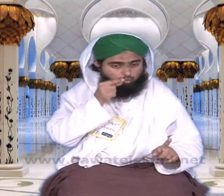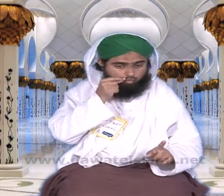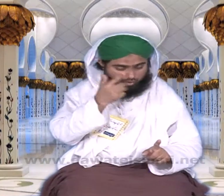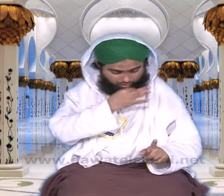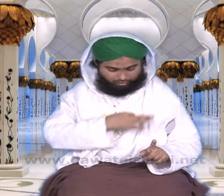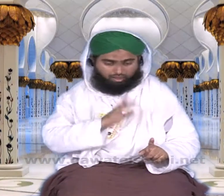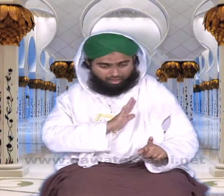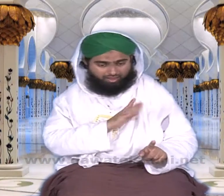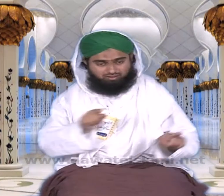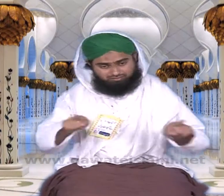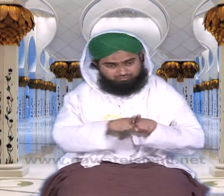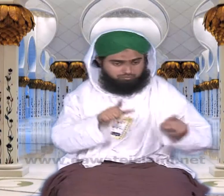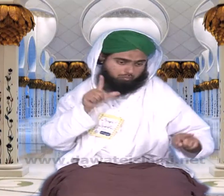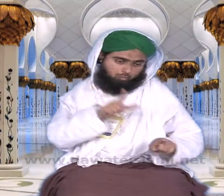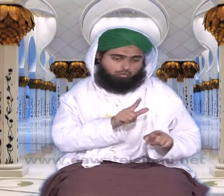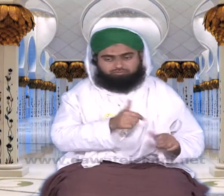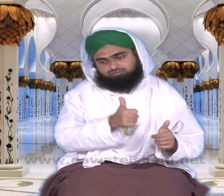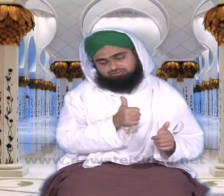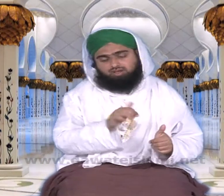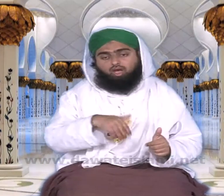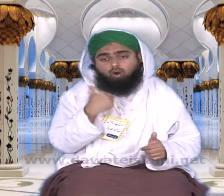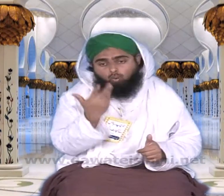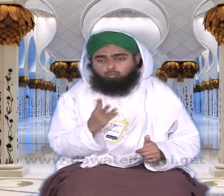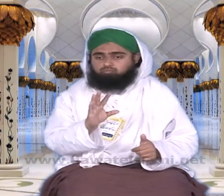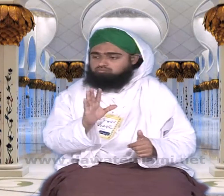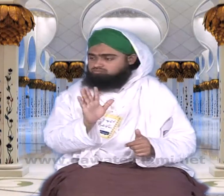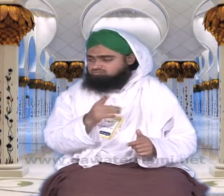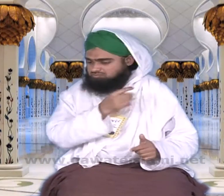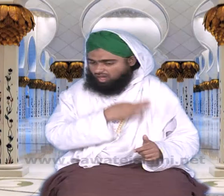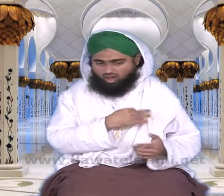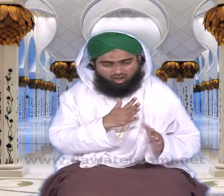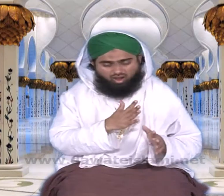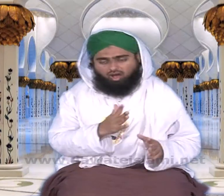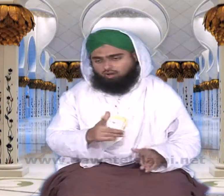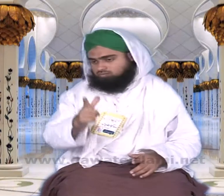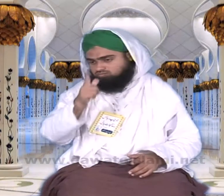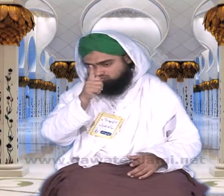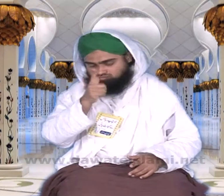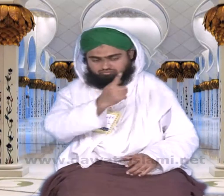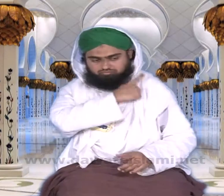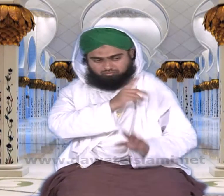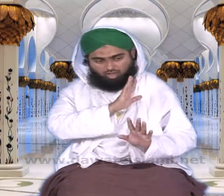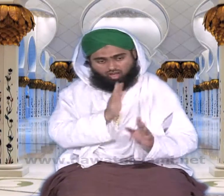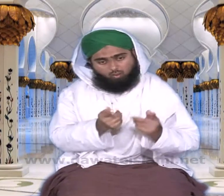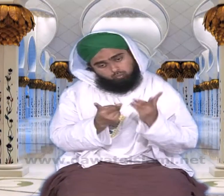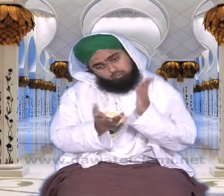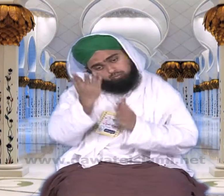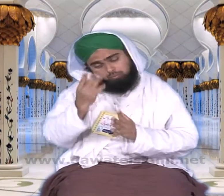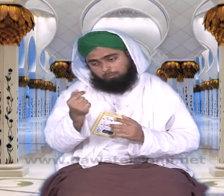وابستہ تھی اگر دنیا دار تھے تو لوگ رسمی طور پر رسمی طور پر جنازے میں